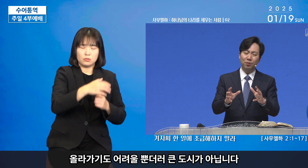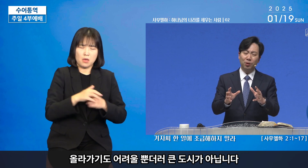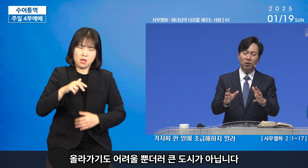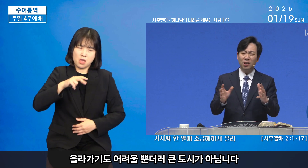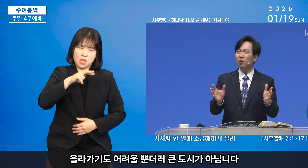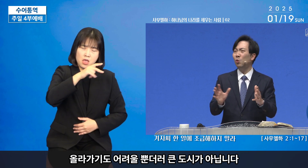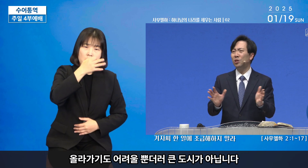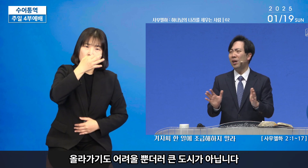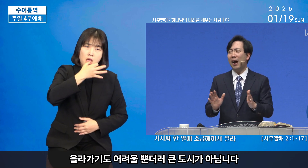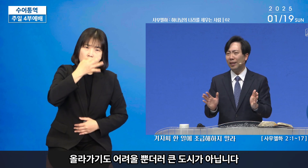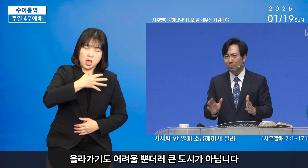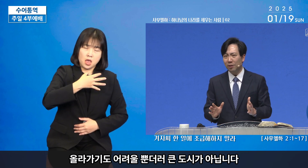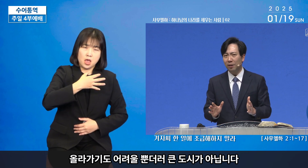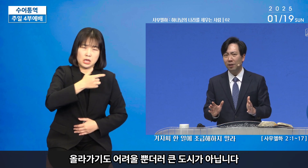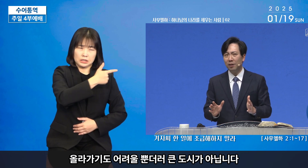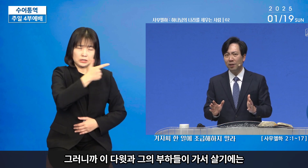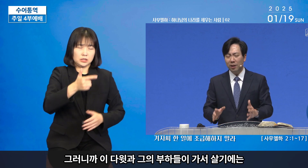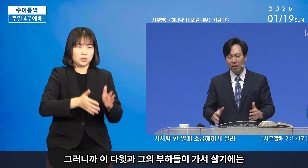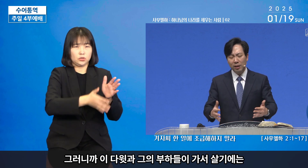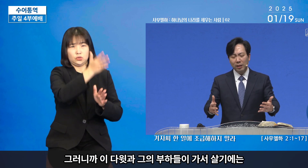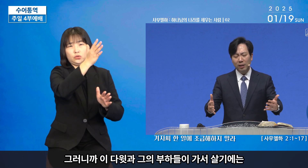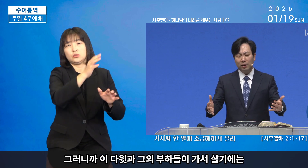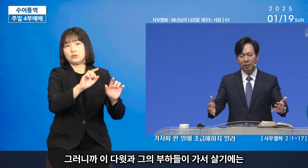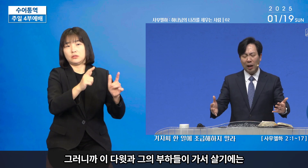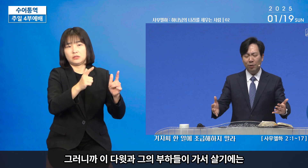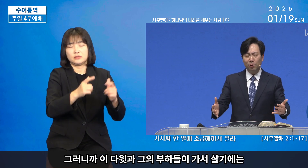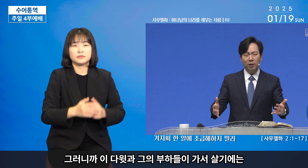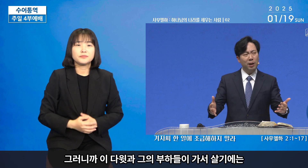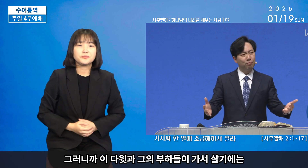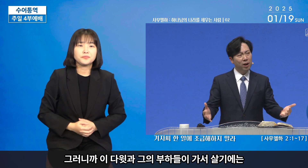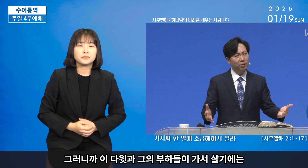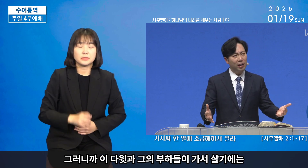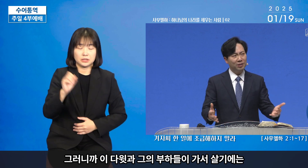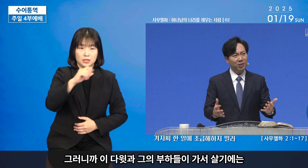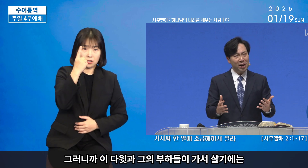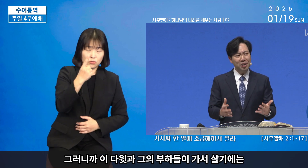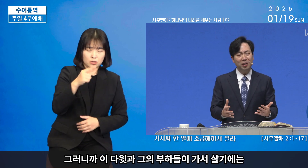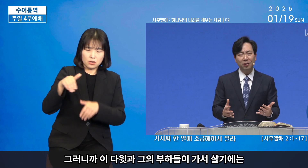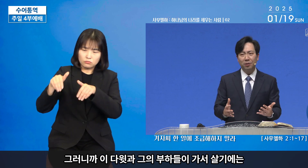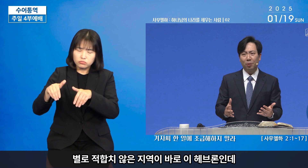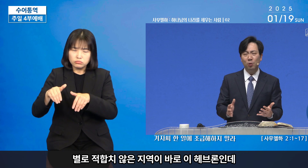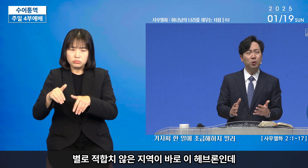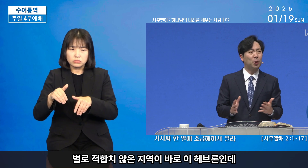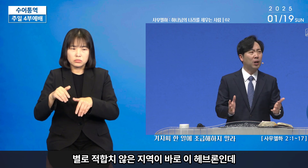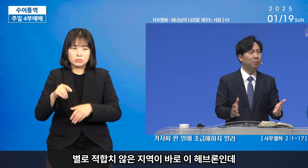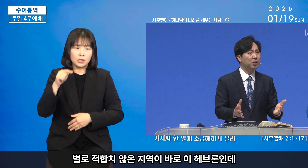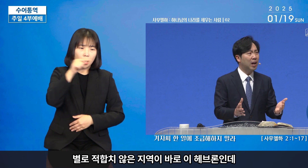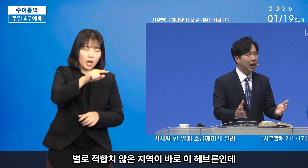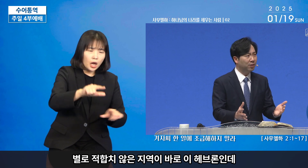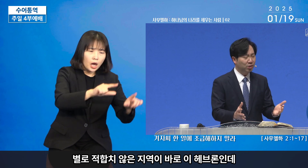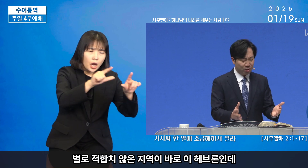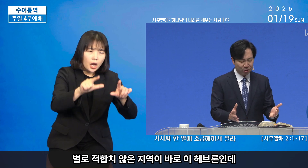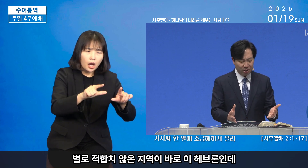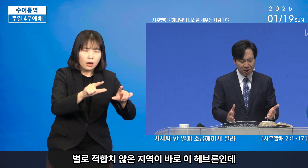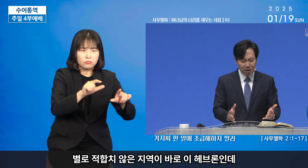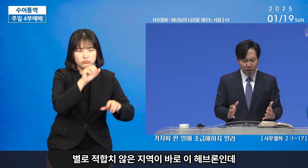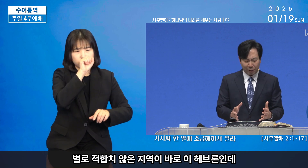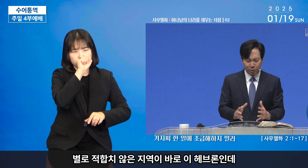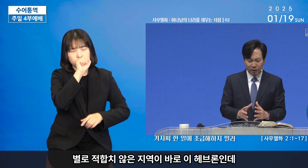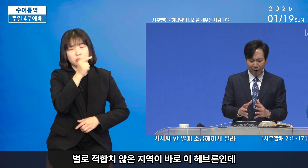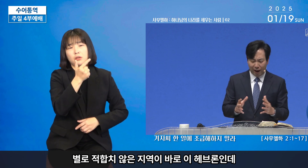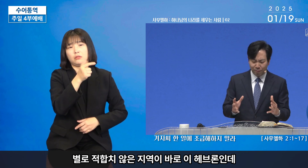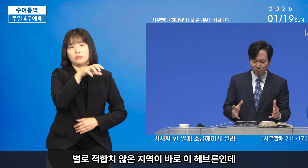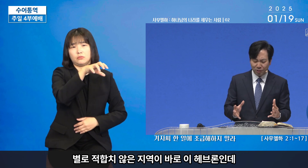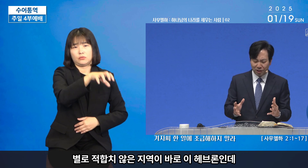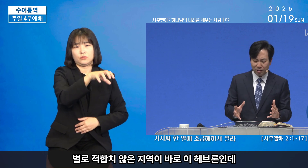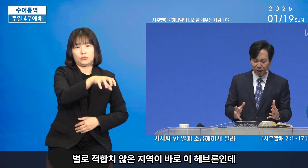어려울 뿐더러 큰 도시가 아닙니다. 그러니까 이 다윗과 그의 부하들이 가서 살기에는 별로 적합지 않은 지역이 바로